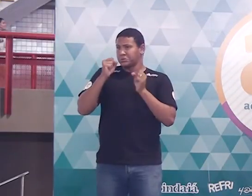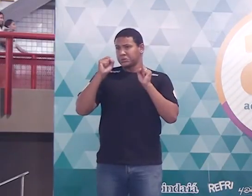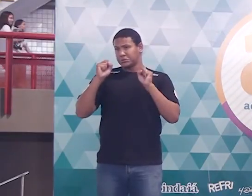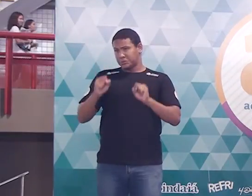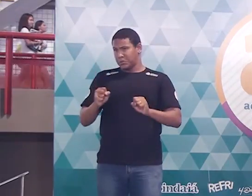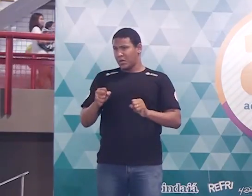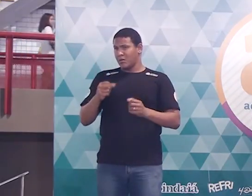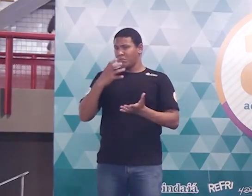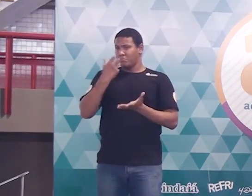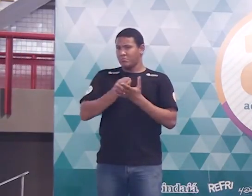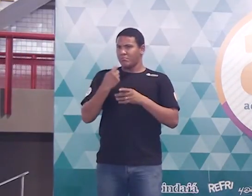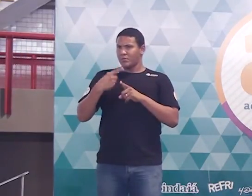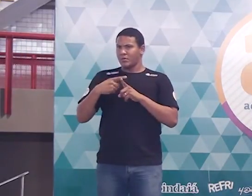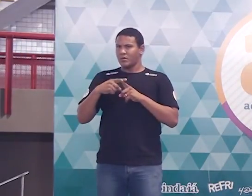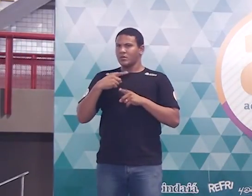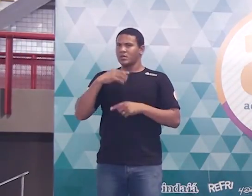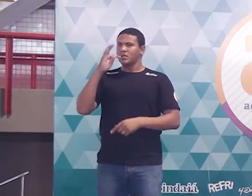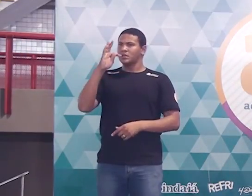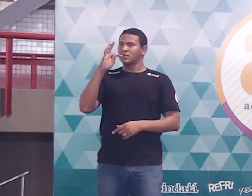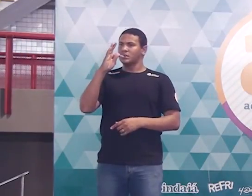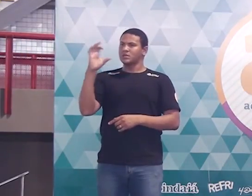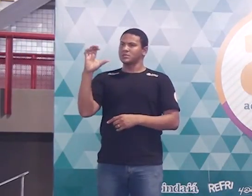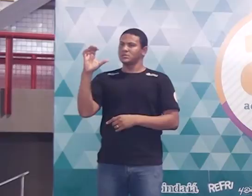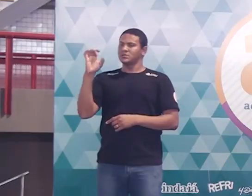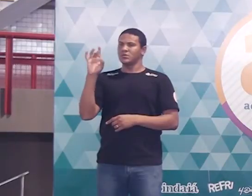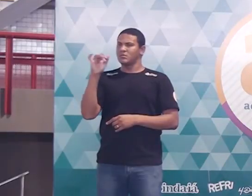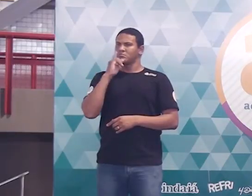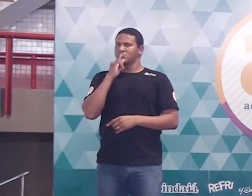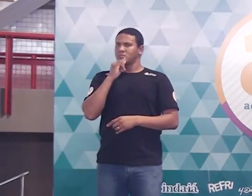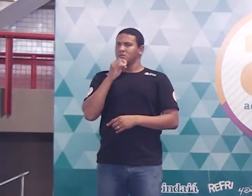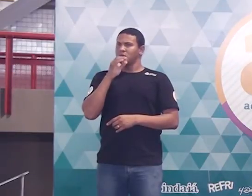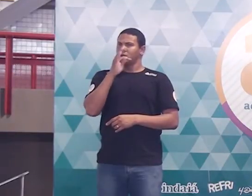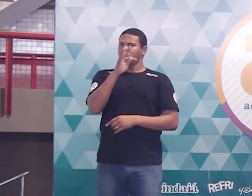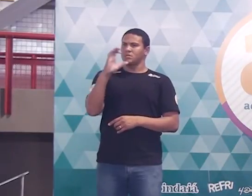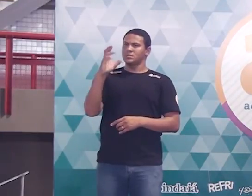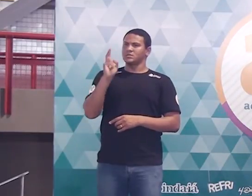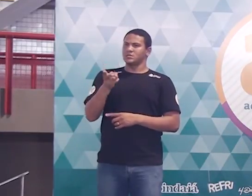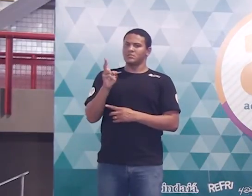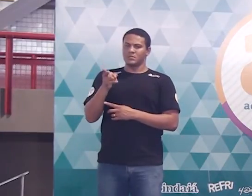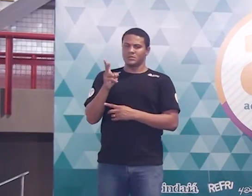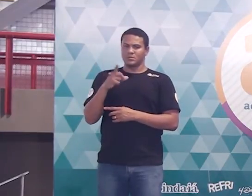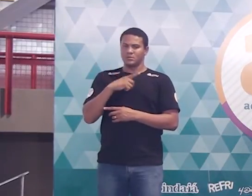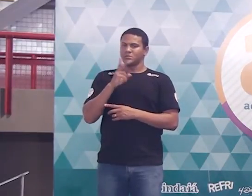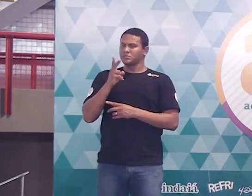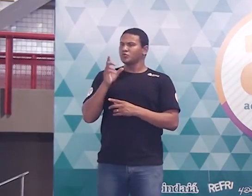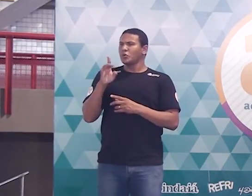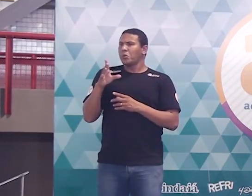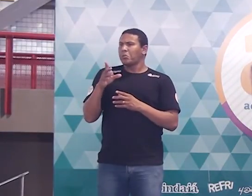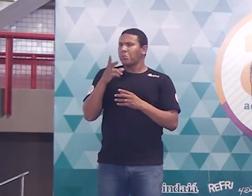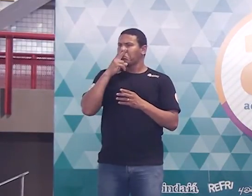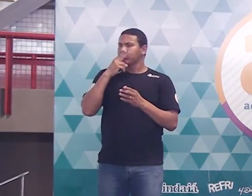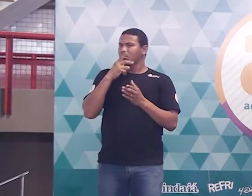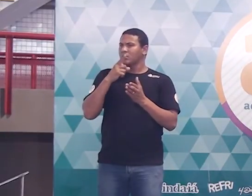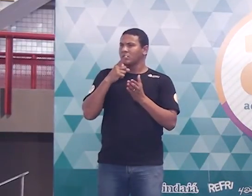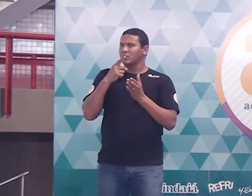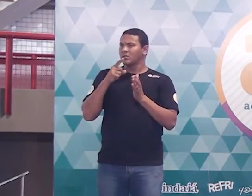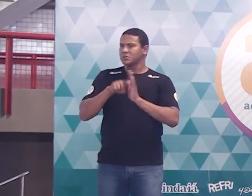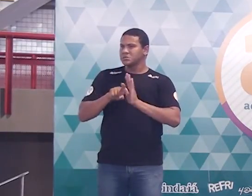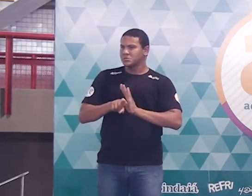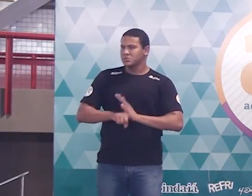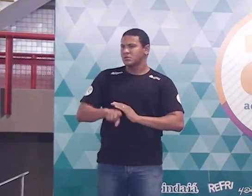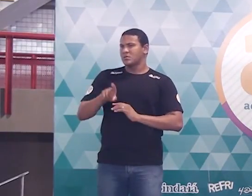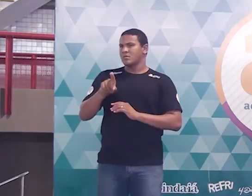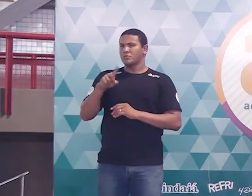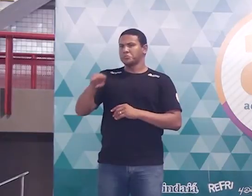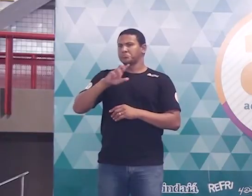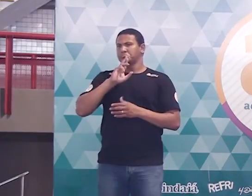É porque eu faço um TC. Para toda aula tem um TC, para resolver as questões. E eu disponibilizo isso para